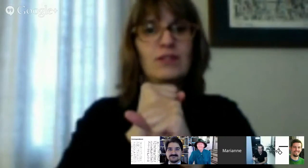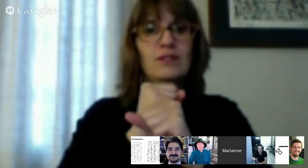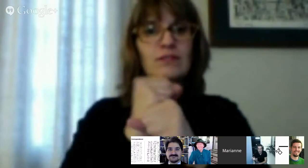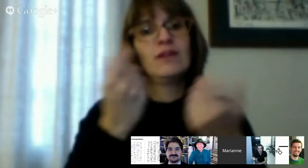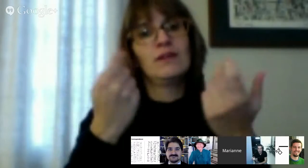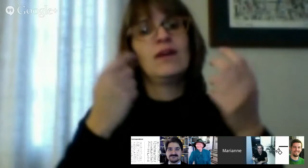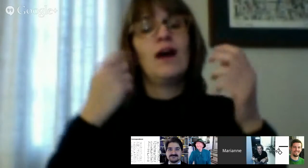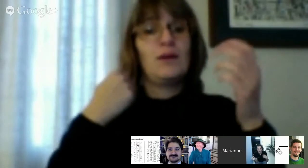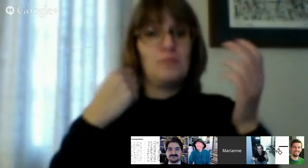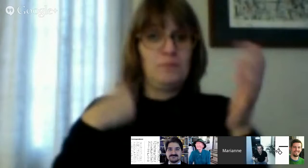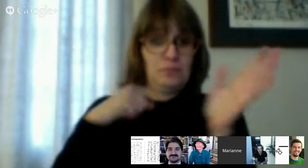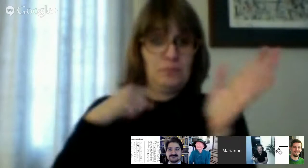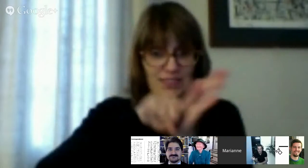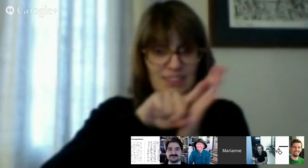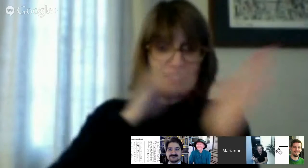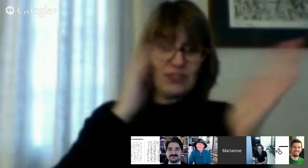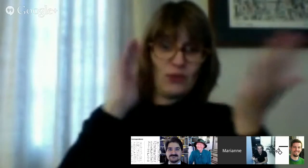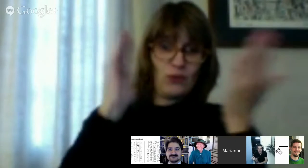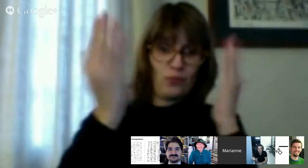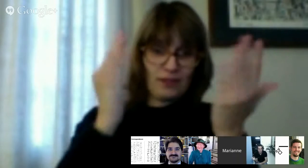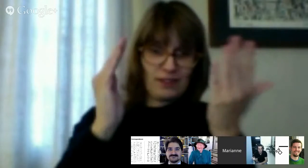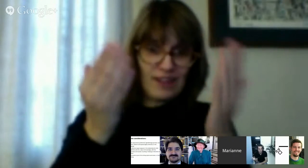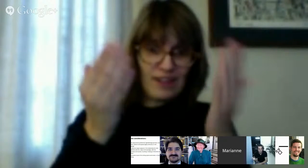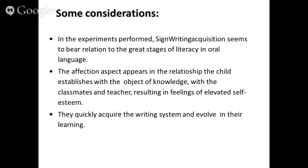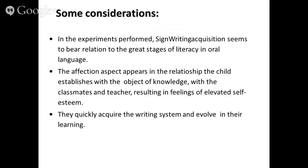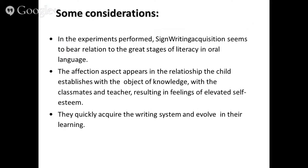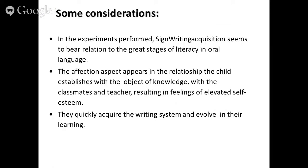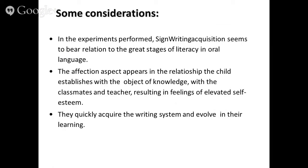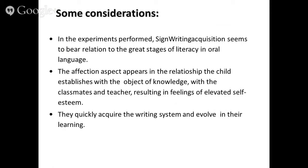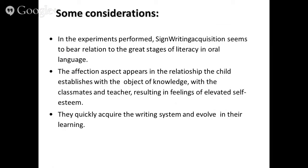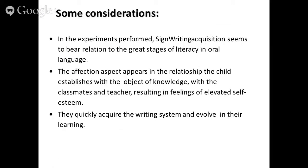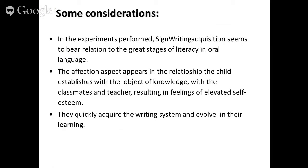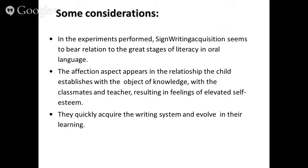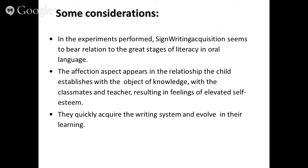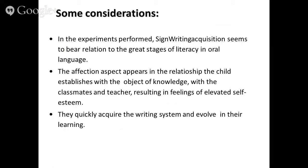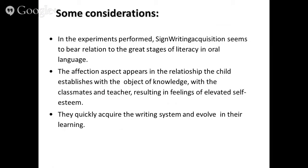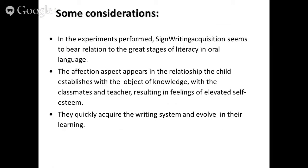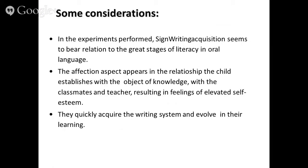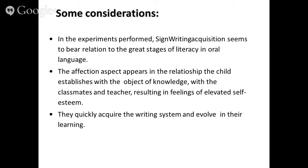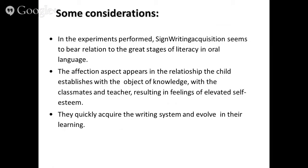Então, next slide. Okay, next slide.